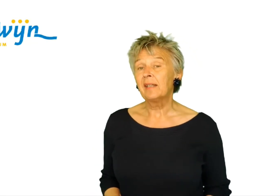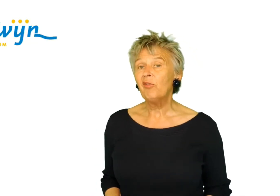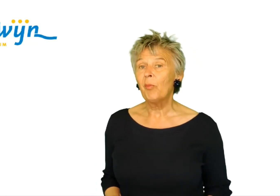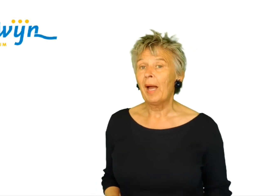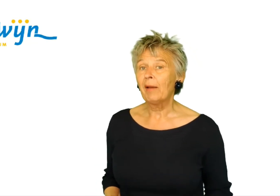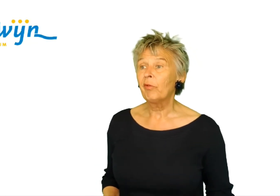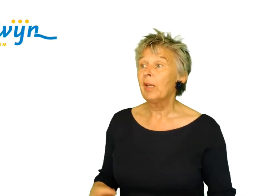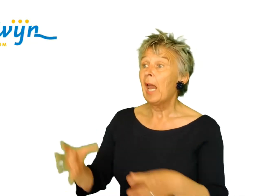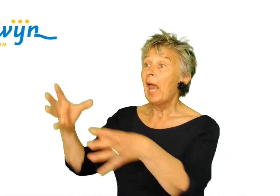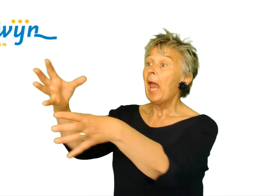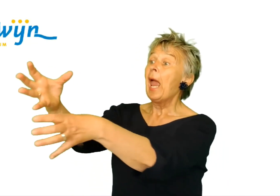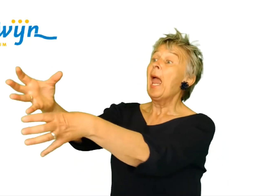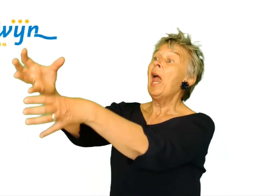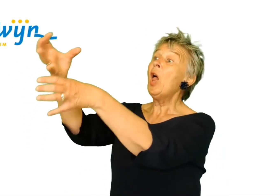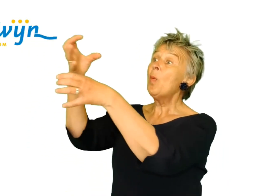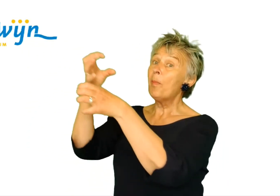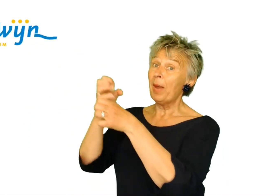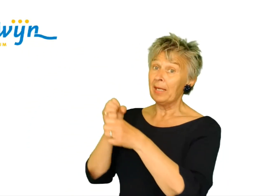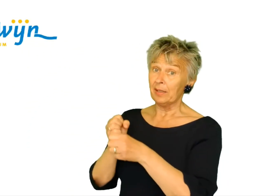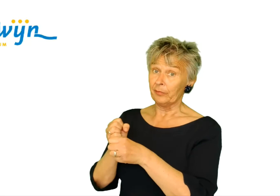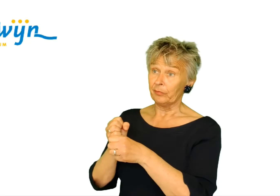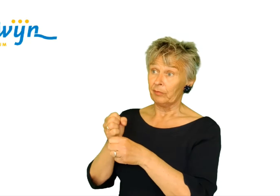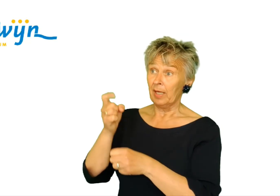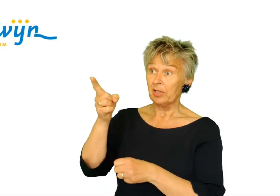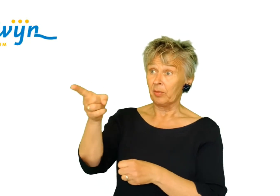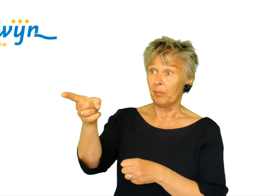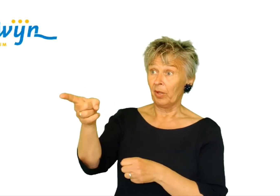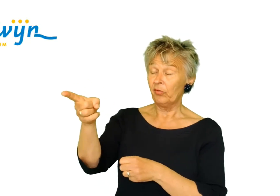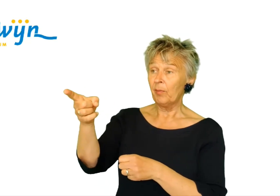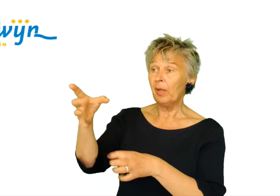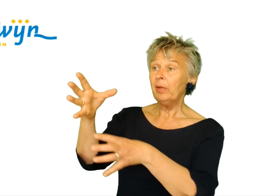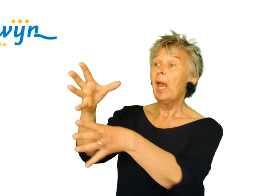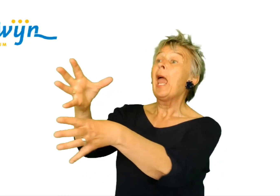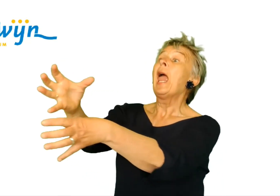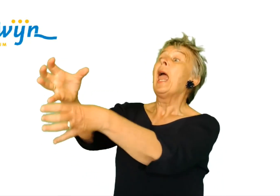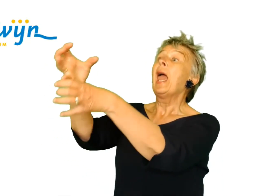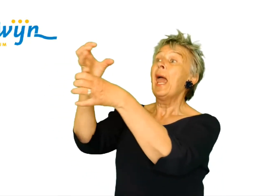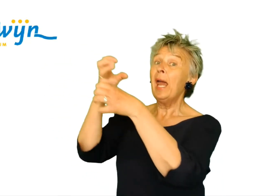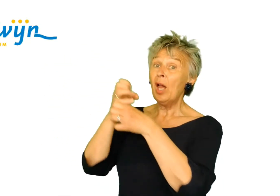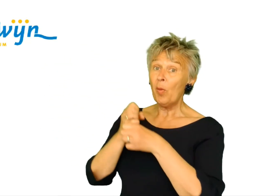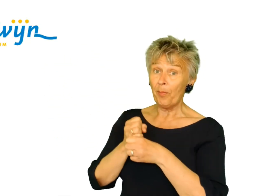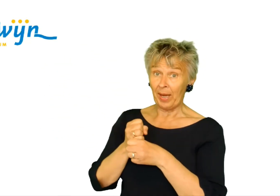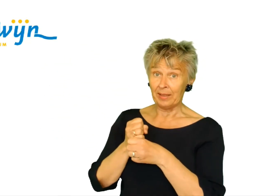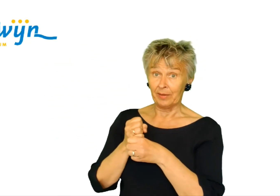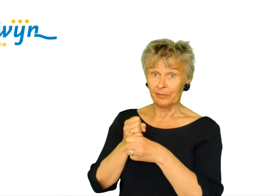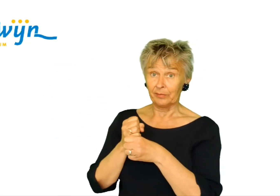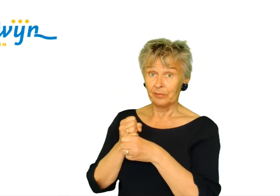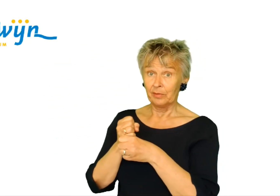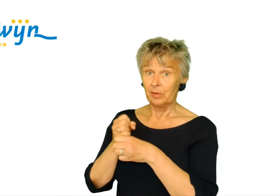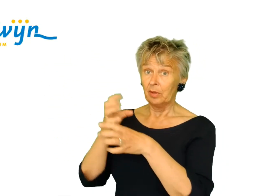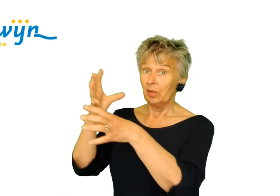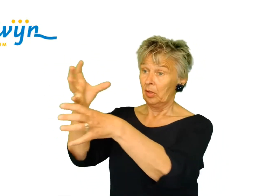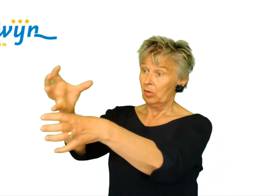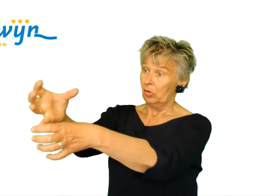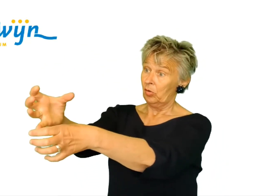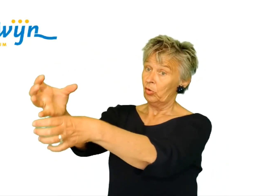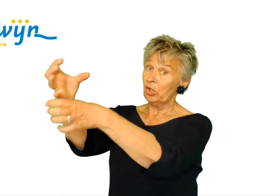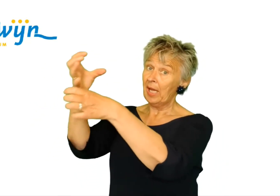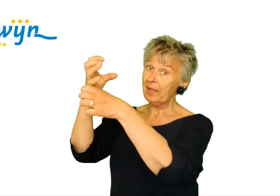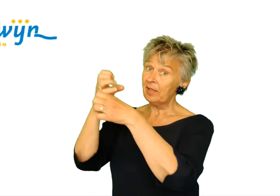directief maken van help mij dan. Daar is de brandweerman. Help mij dan. Dus je laat het zien